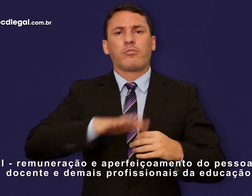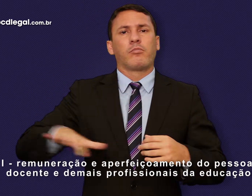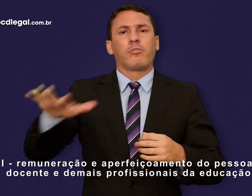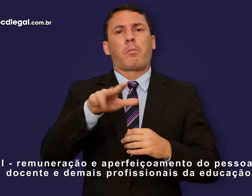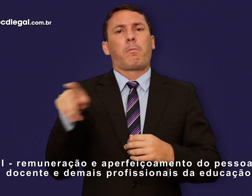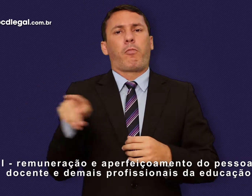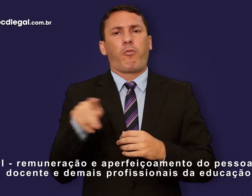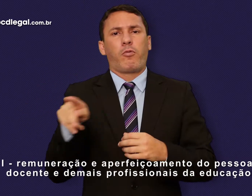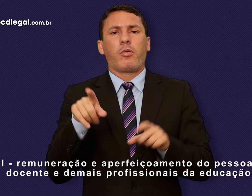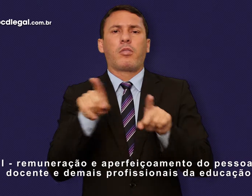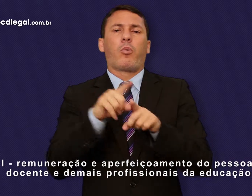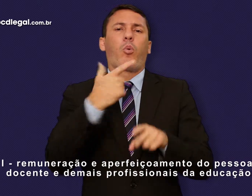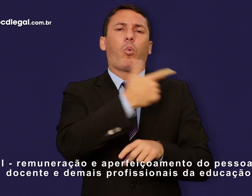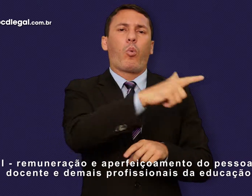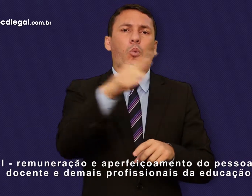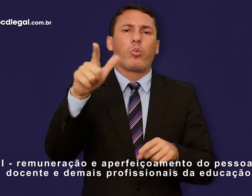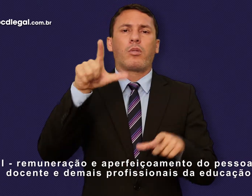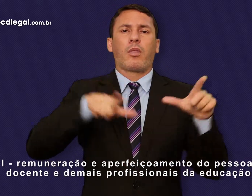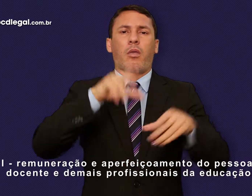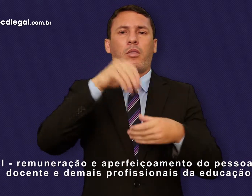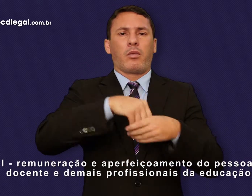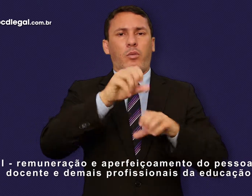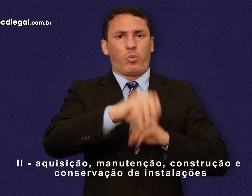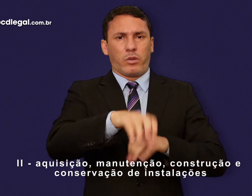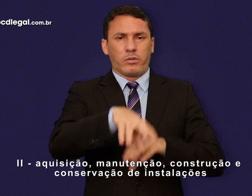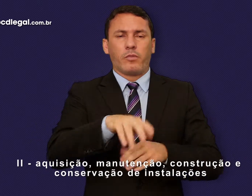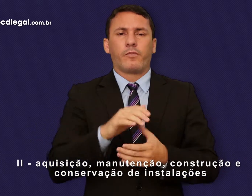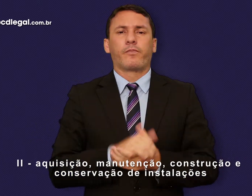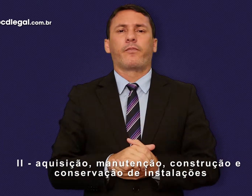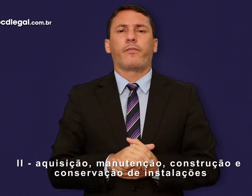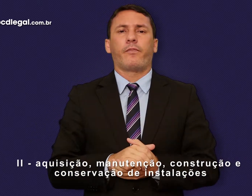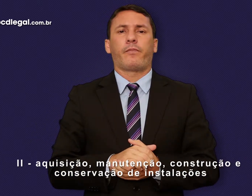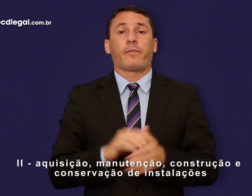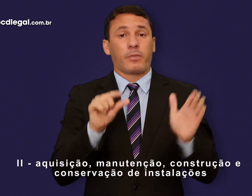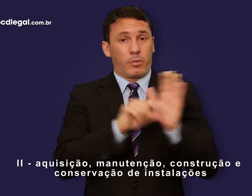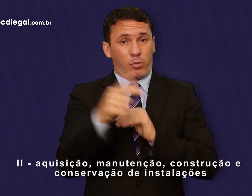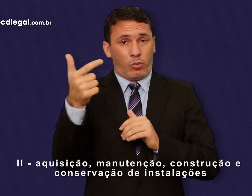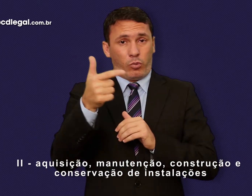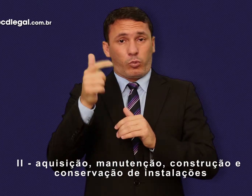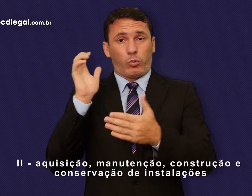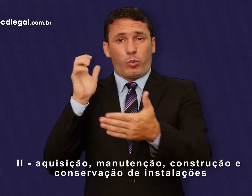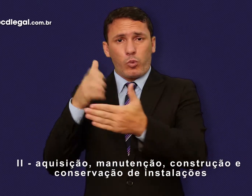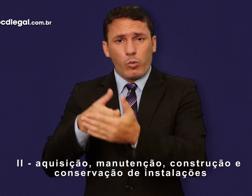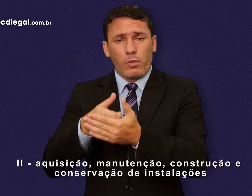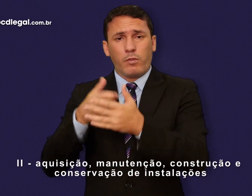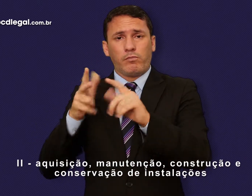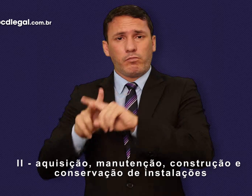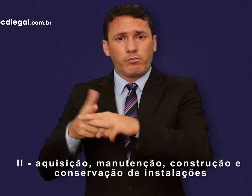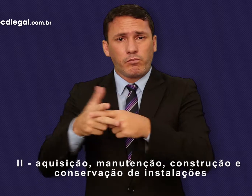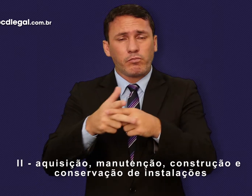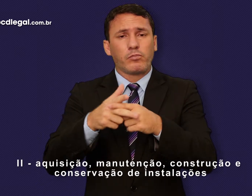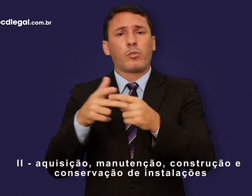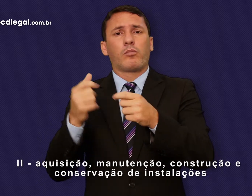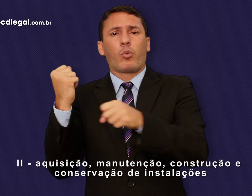pessoal docente e demais profissionais da educação. Inciso 2. Aquisição, manutenção, construção e conservação